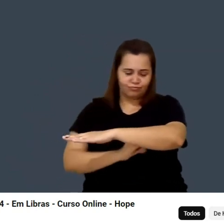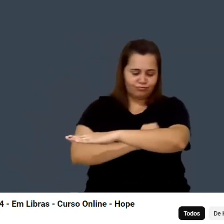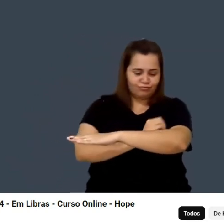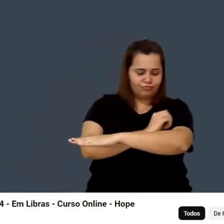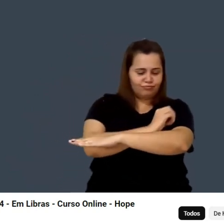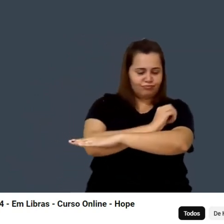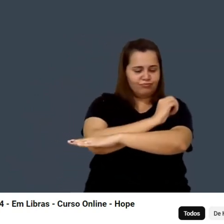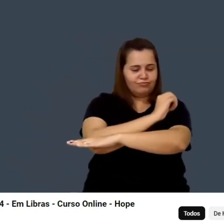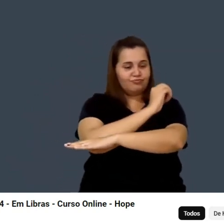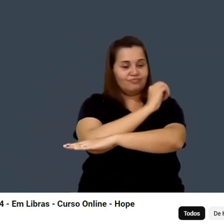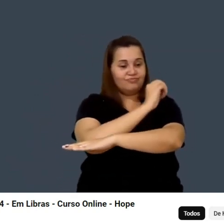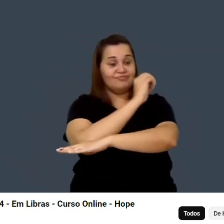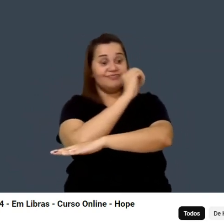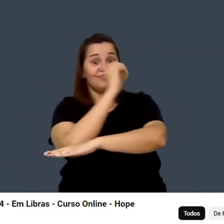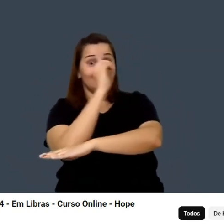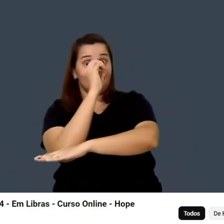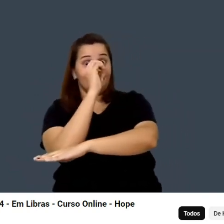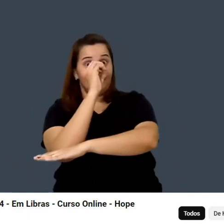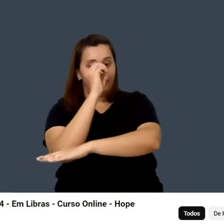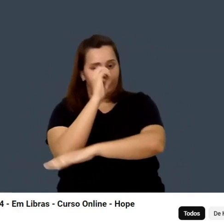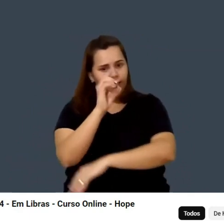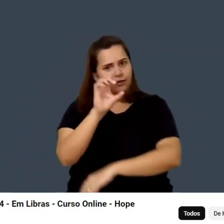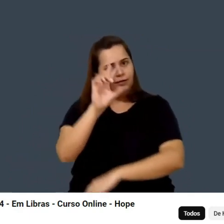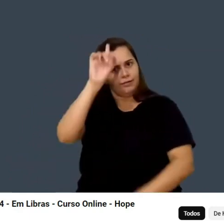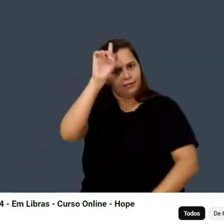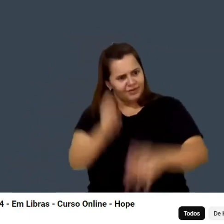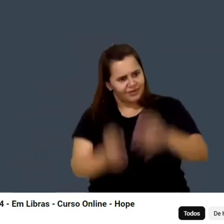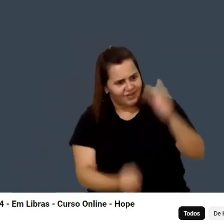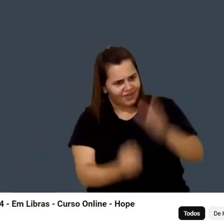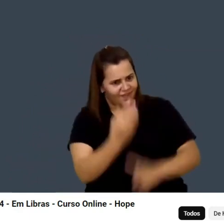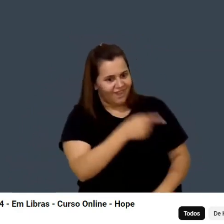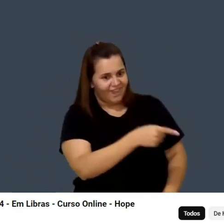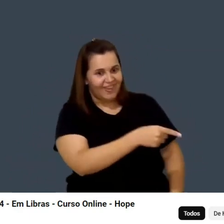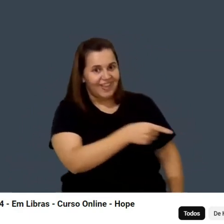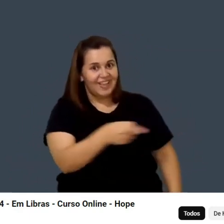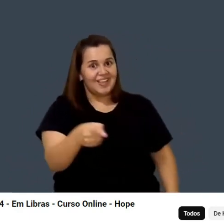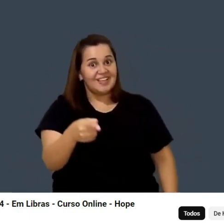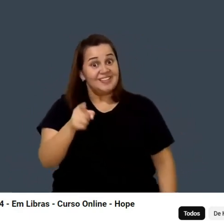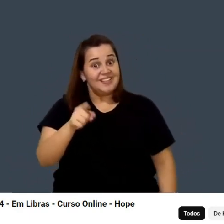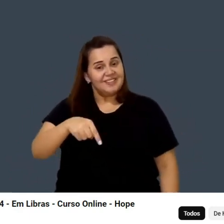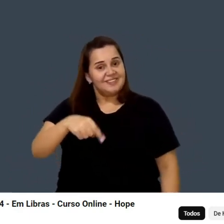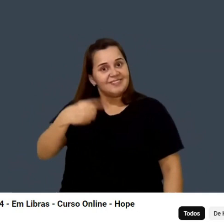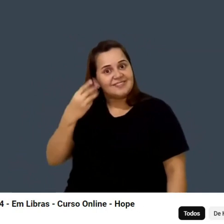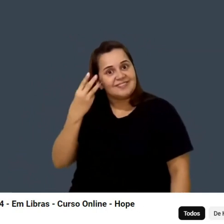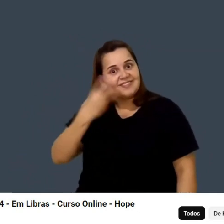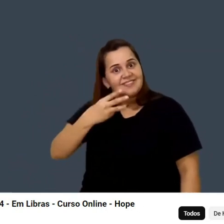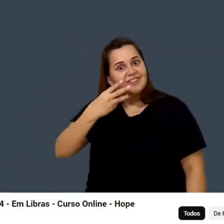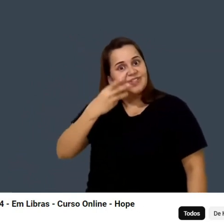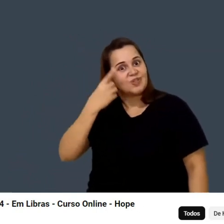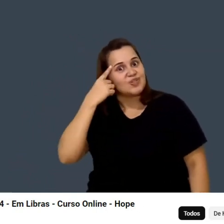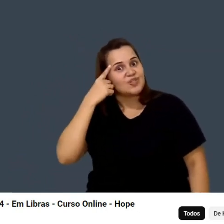pondo, ele nasce no outro lado do mundo, depois de novo, o amanhecer